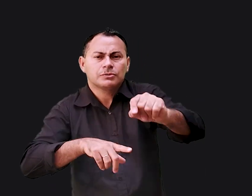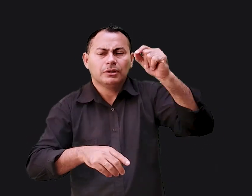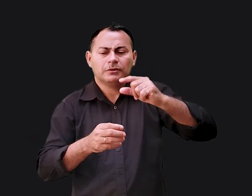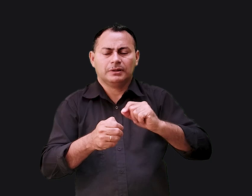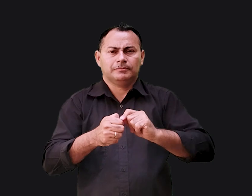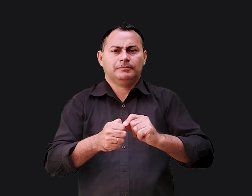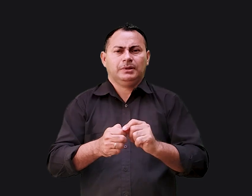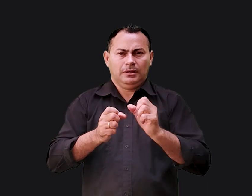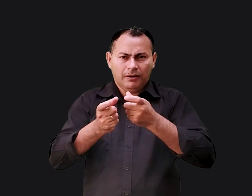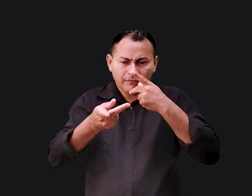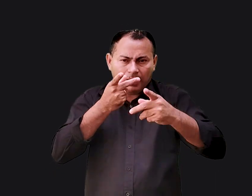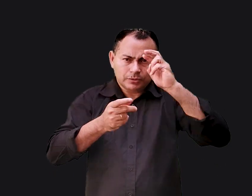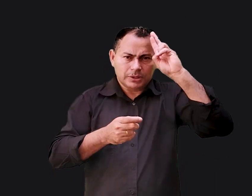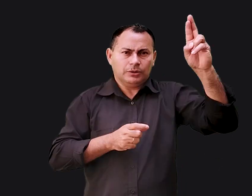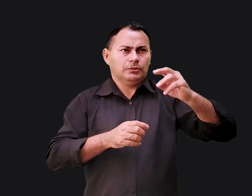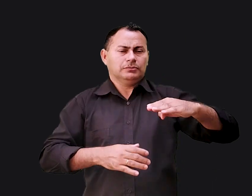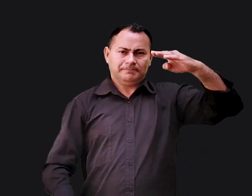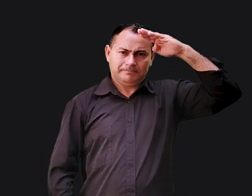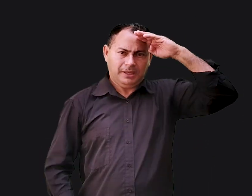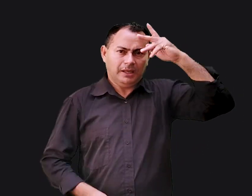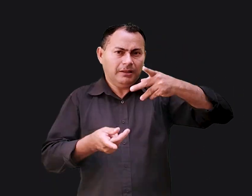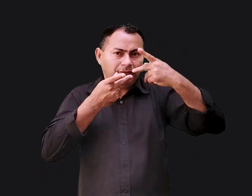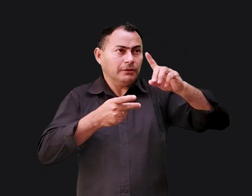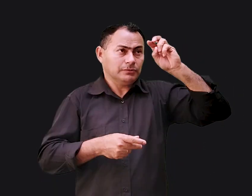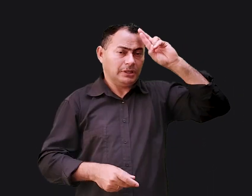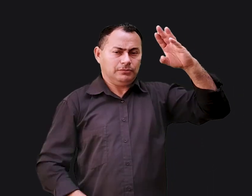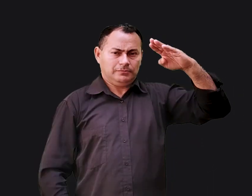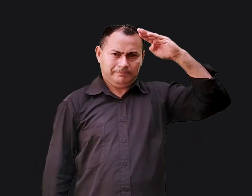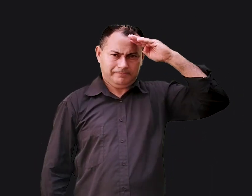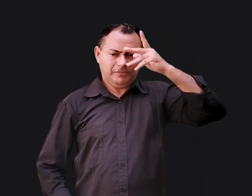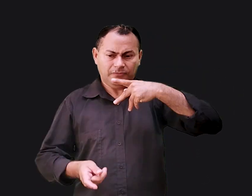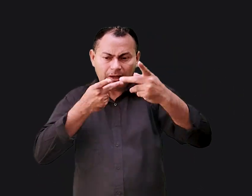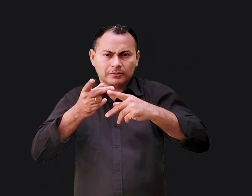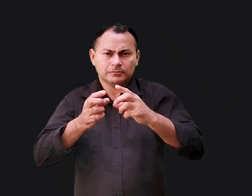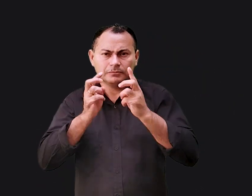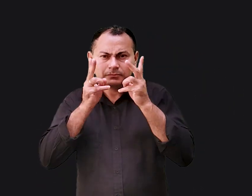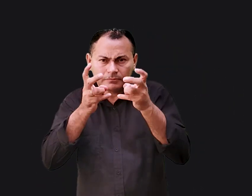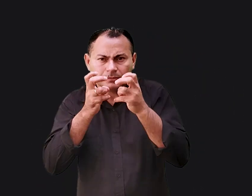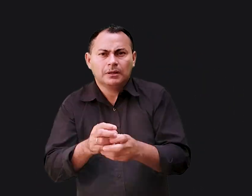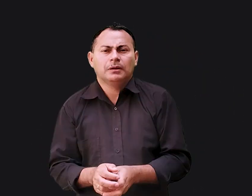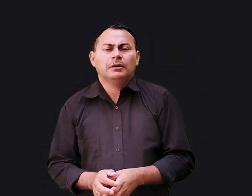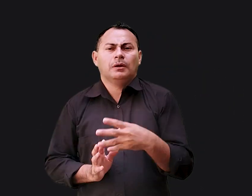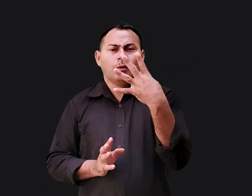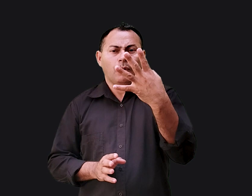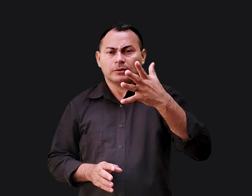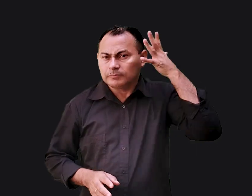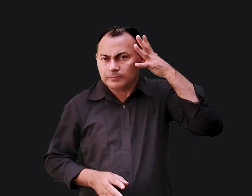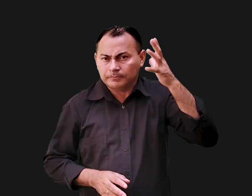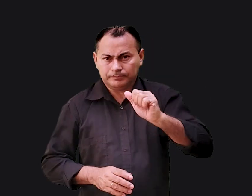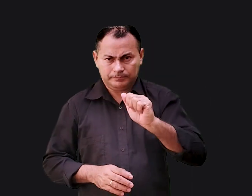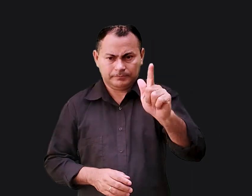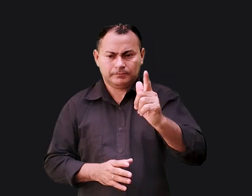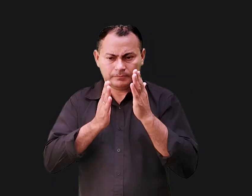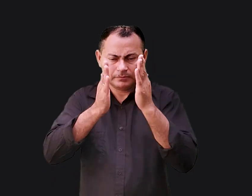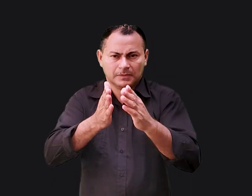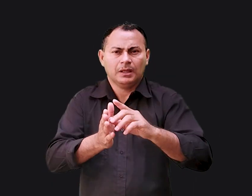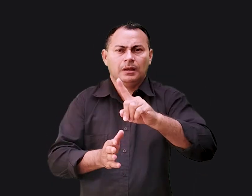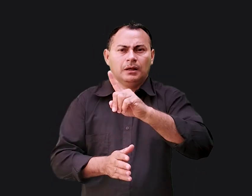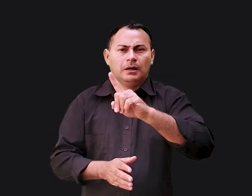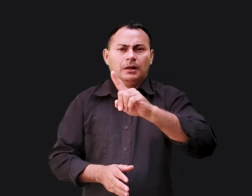escolhido, declara o Senhor dos Exércitos. Observe que 4 sermões de Ageu são dirigidos a Zorobabel,